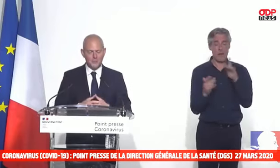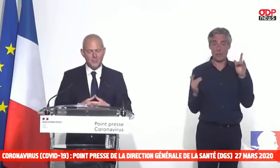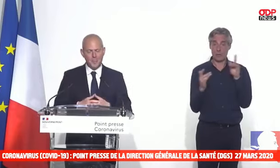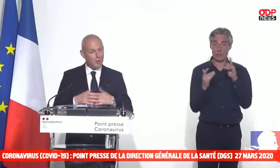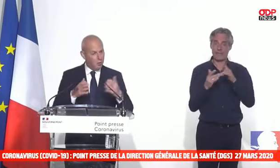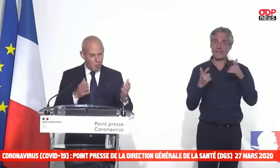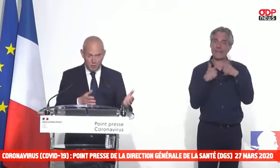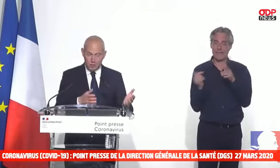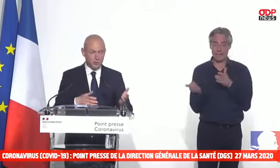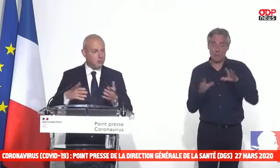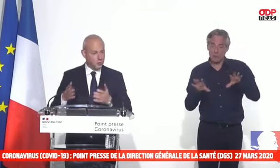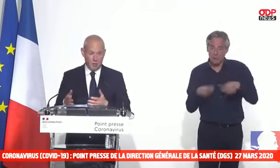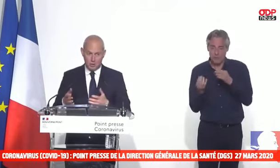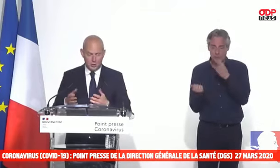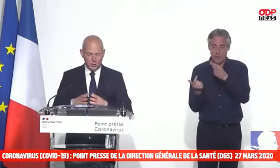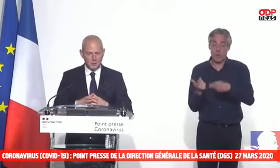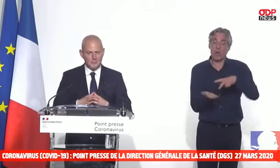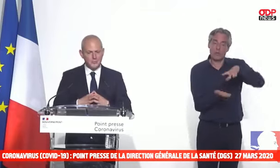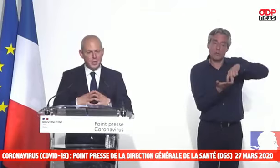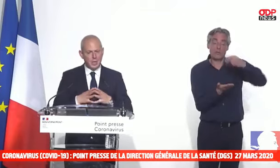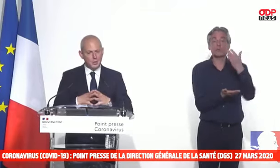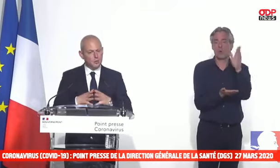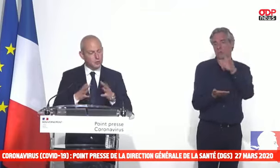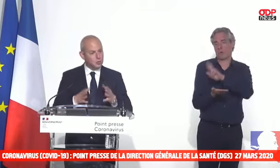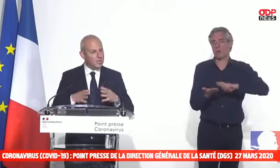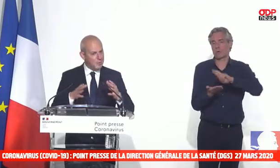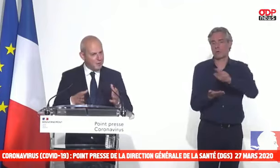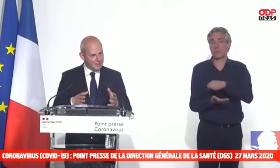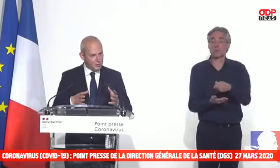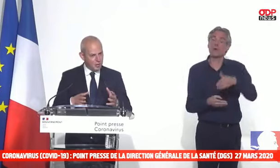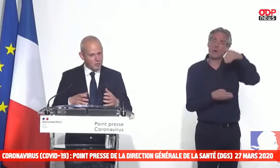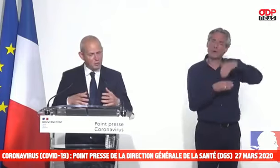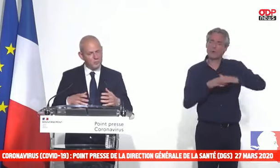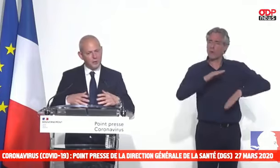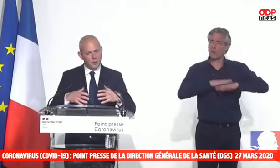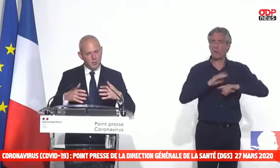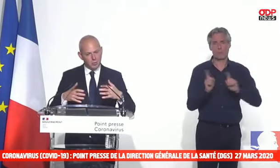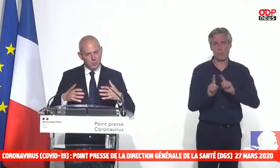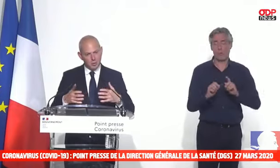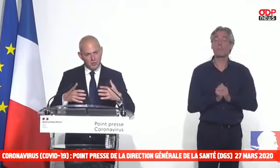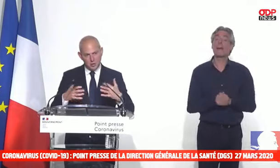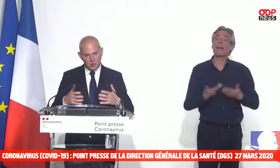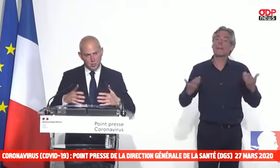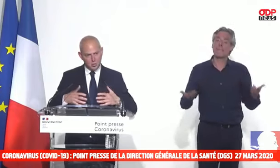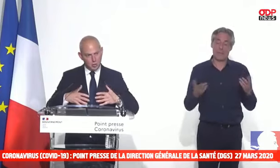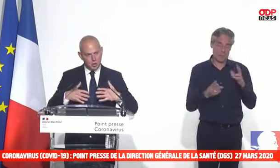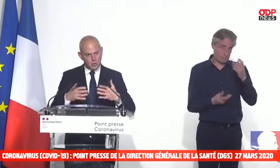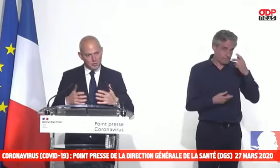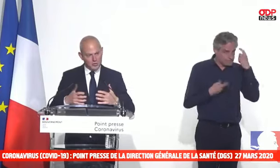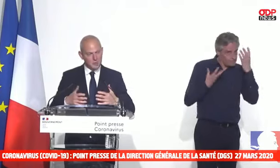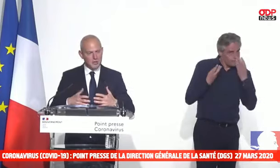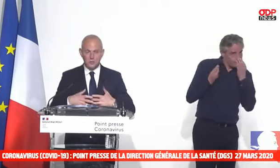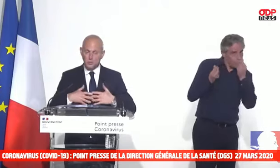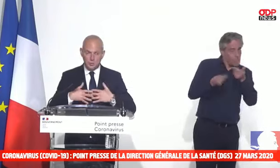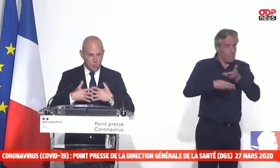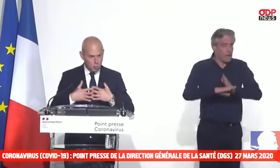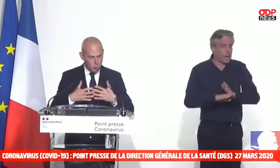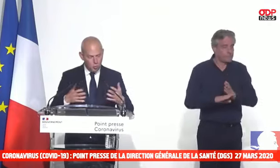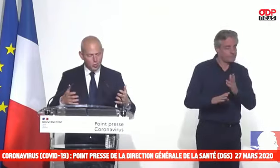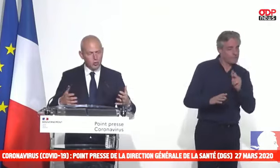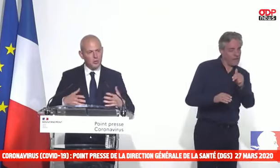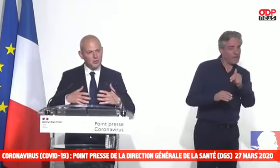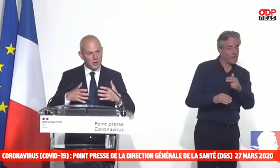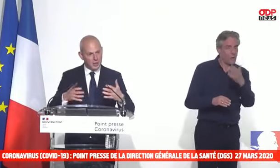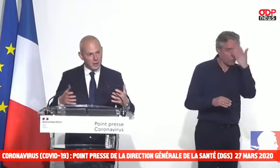lits, en Ile-de-France comme ailleurs d'ailleurs. Et donc ce soir, il n'y a pas de saturation, mais on se met en situation d'anticipation,